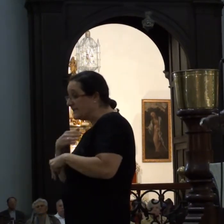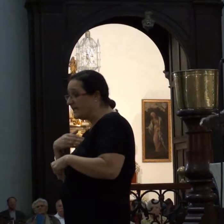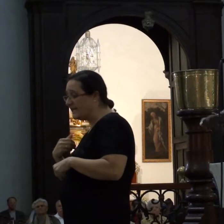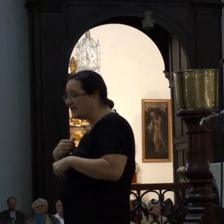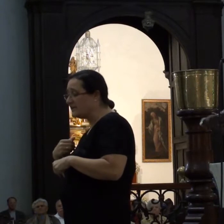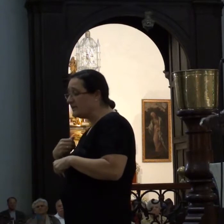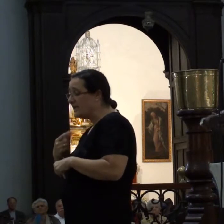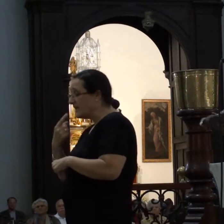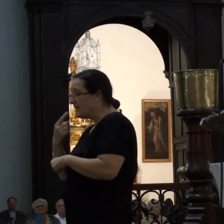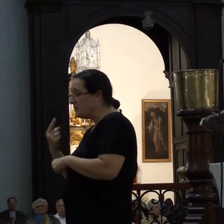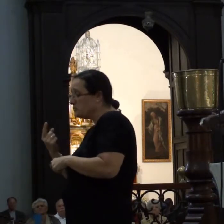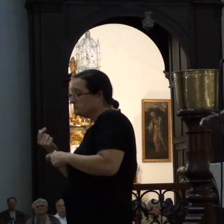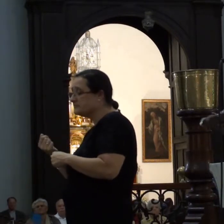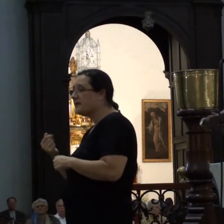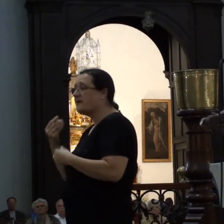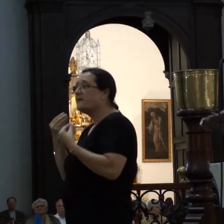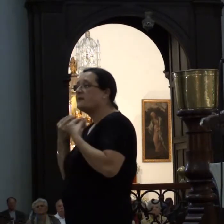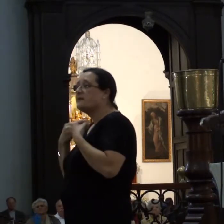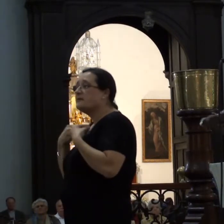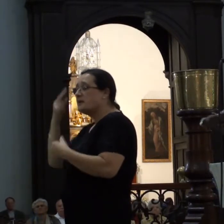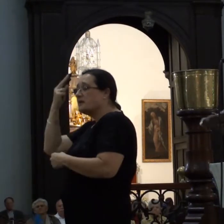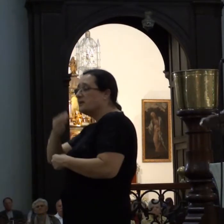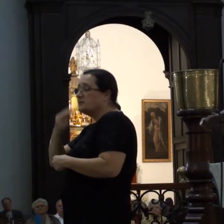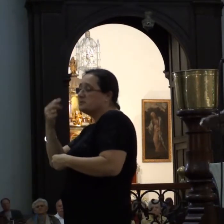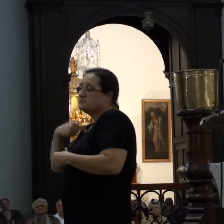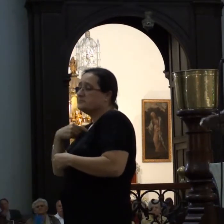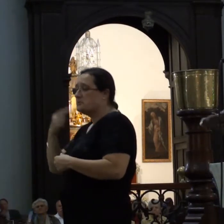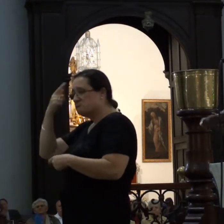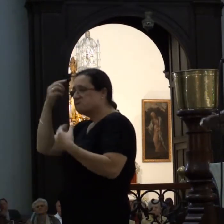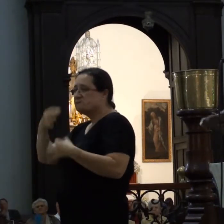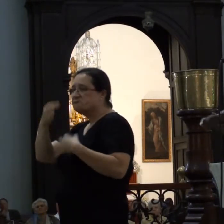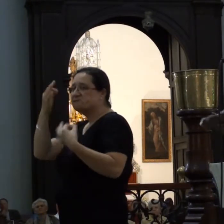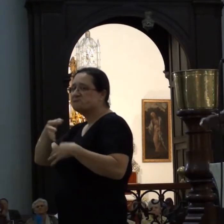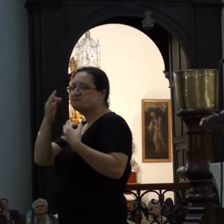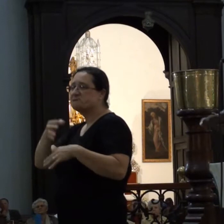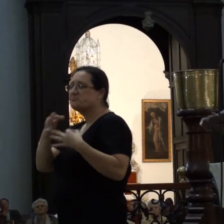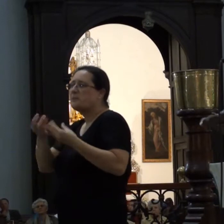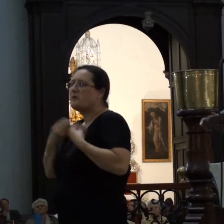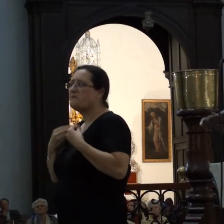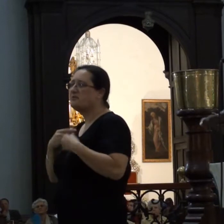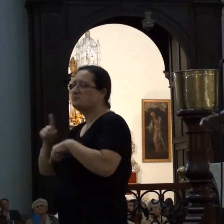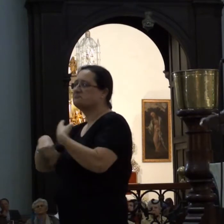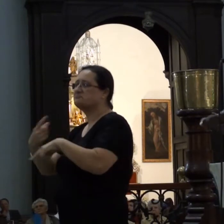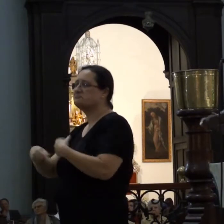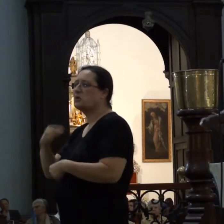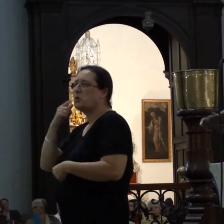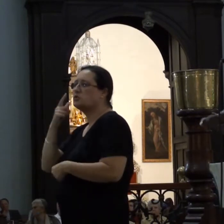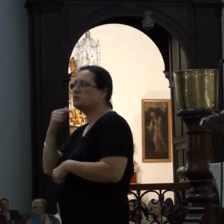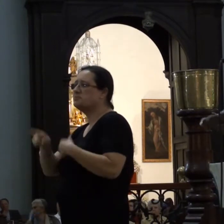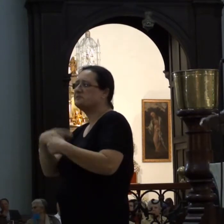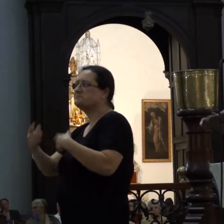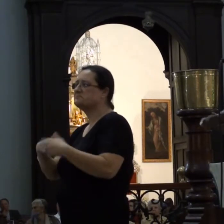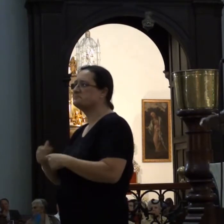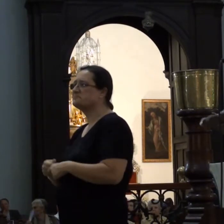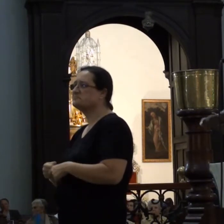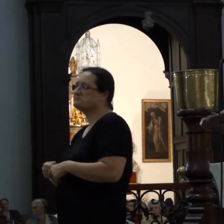nos deslizamos a tener un catolicismo y un mecanismo de comprensión y muchas veces son convenciones las primeras comuniones y